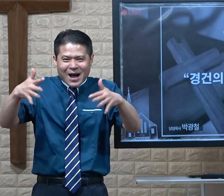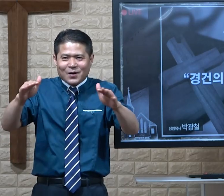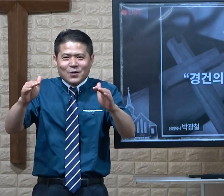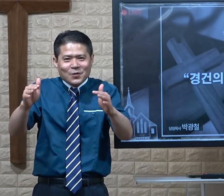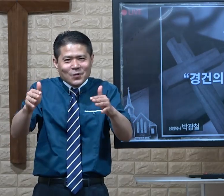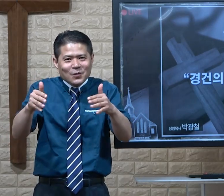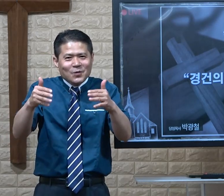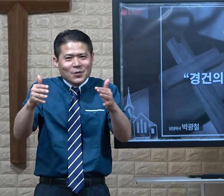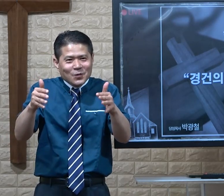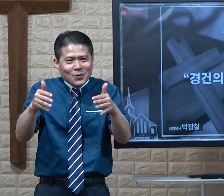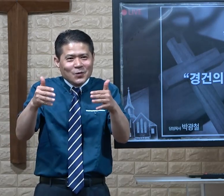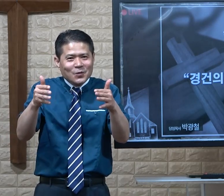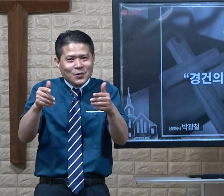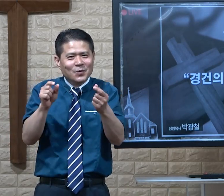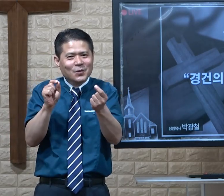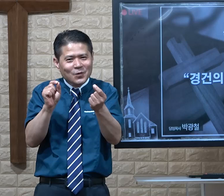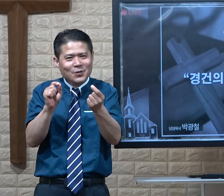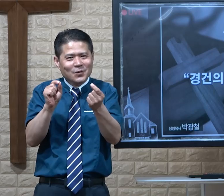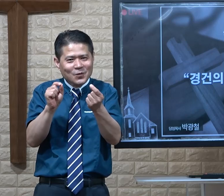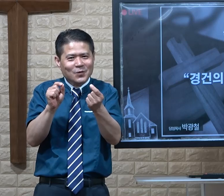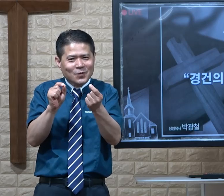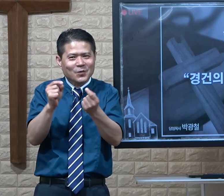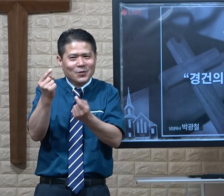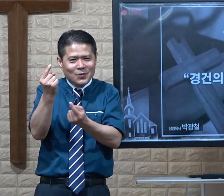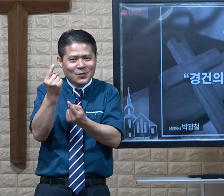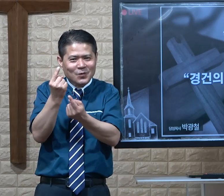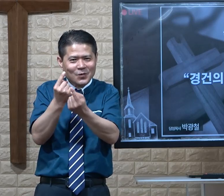오늘 약간 바람이 불면서